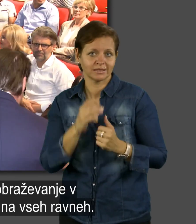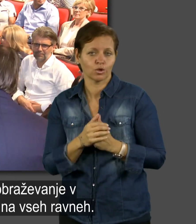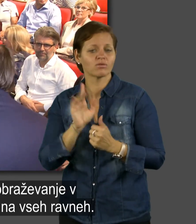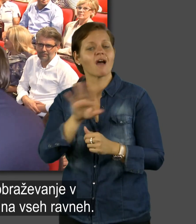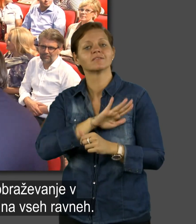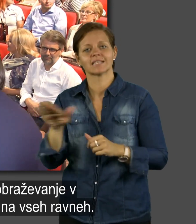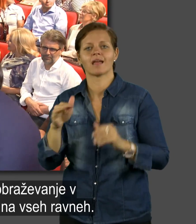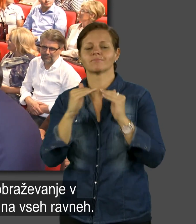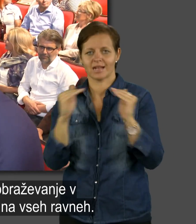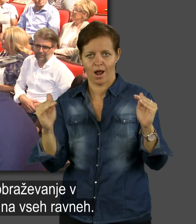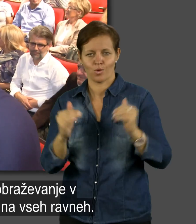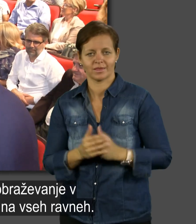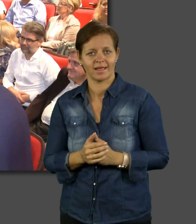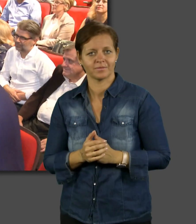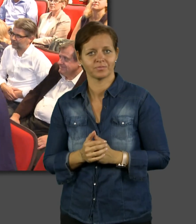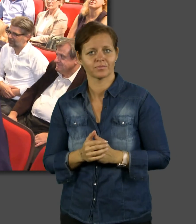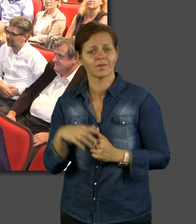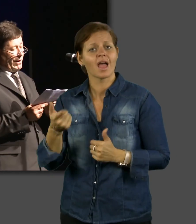ravneh.